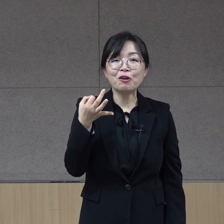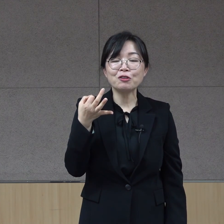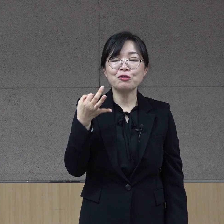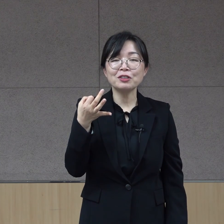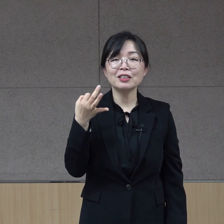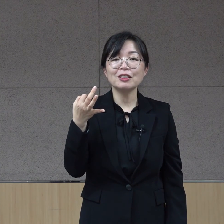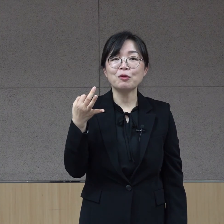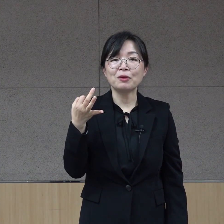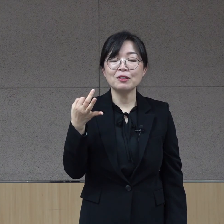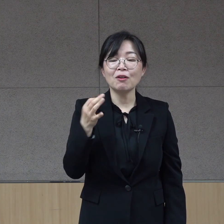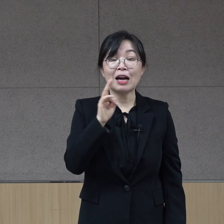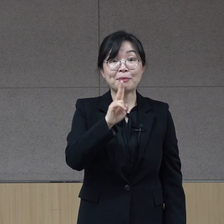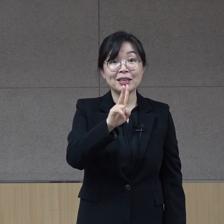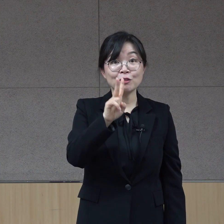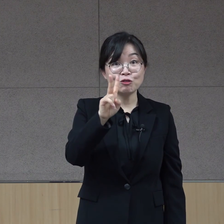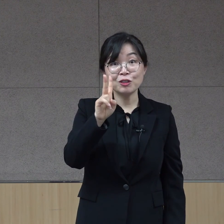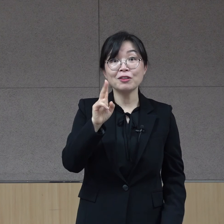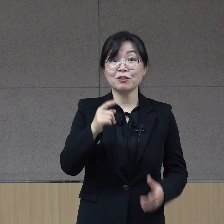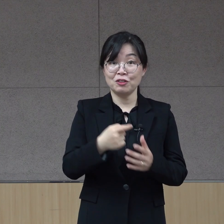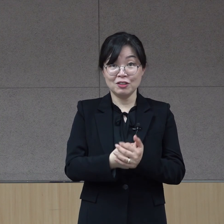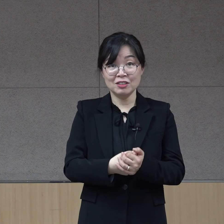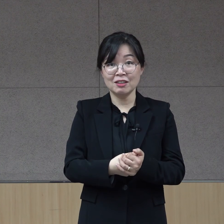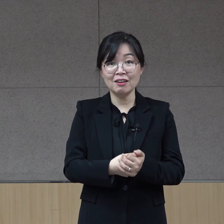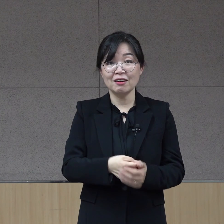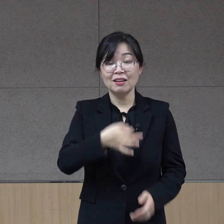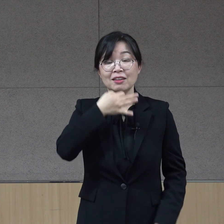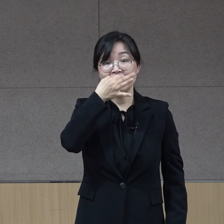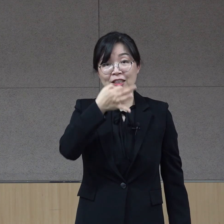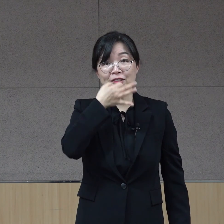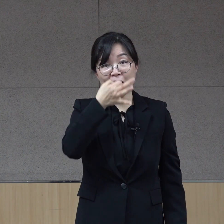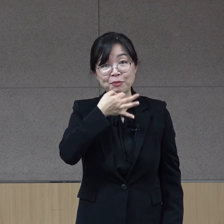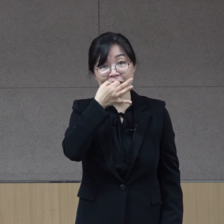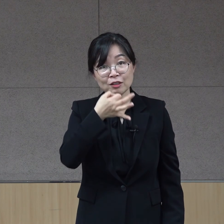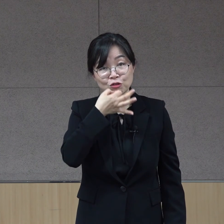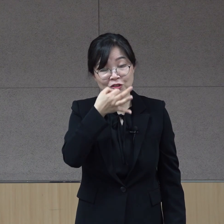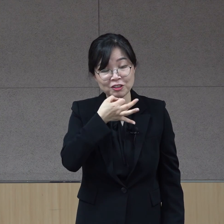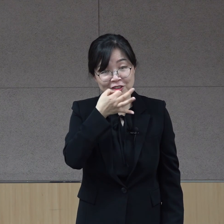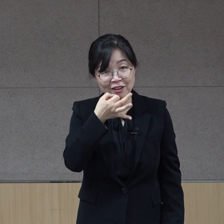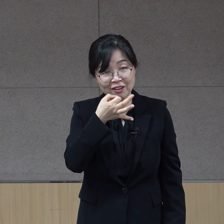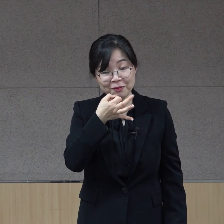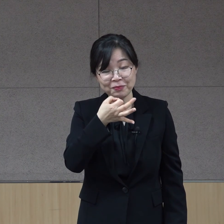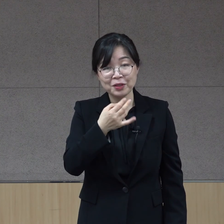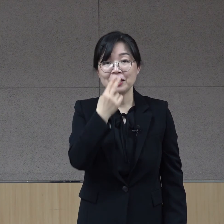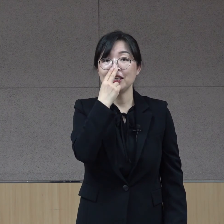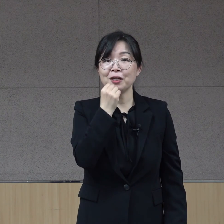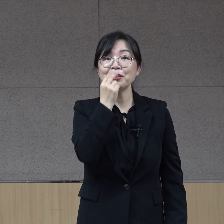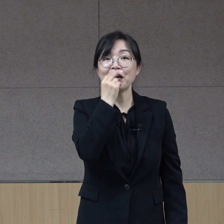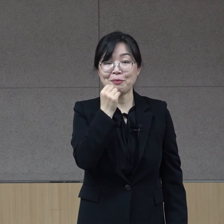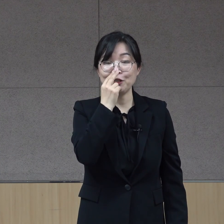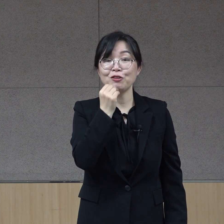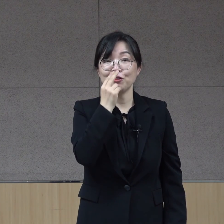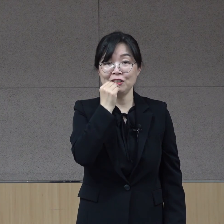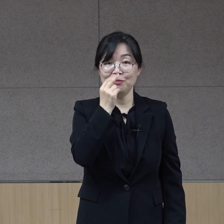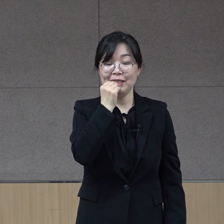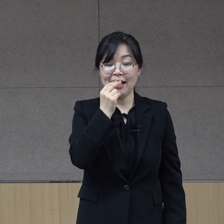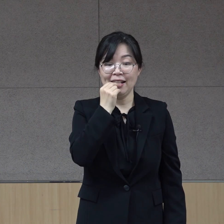국립국어원 수어사전을 보면요. 감기가 두 개로 나누어져 있어요. 이런 감기라는 수화도 있고요. 이런 감기 수화도 있습니다.